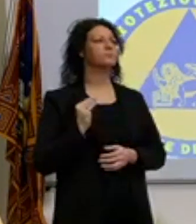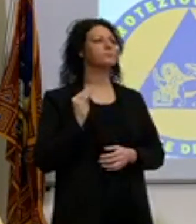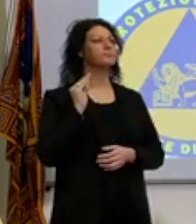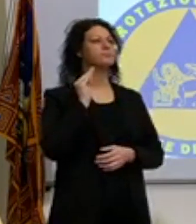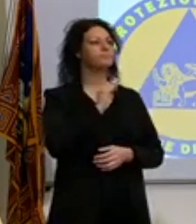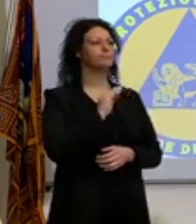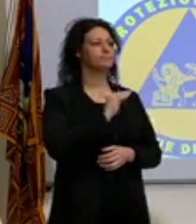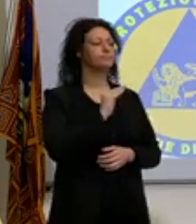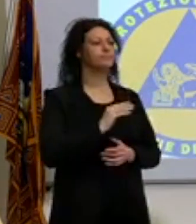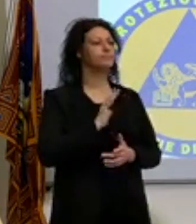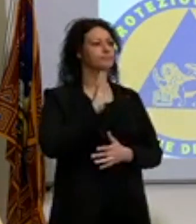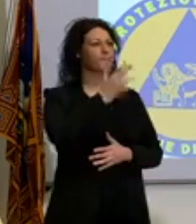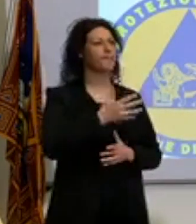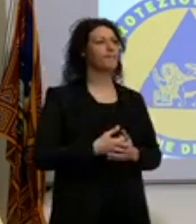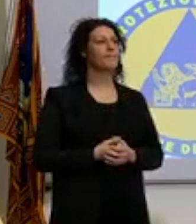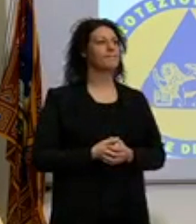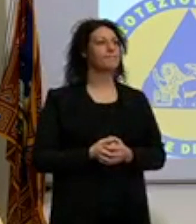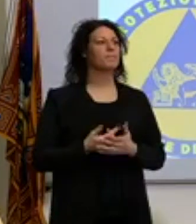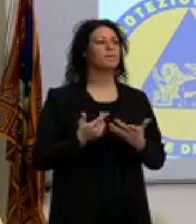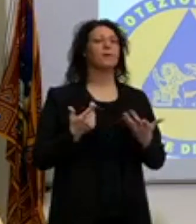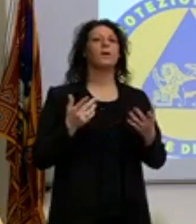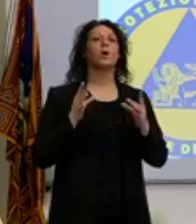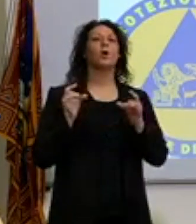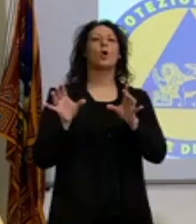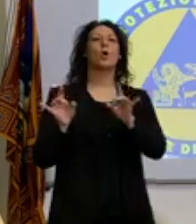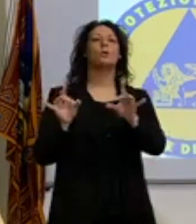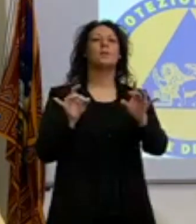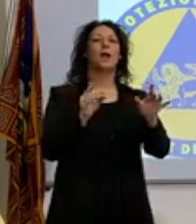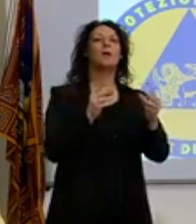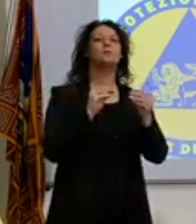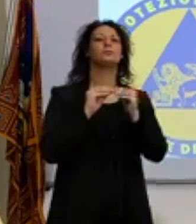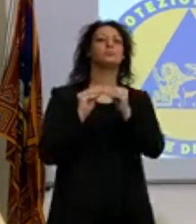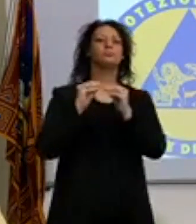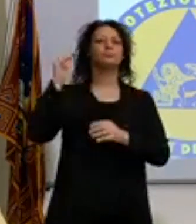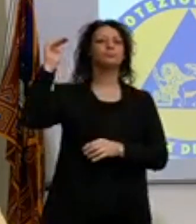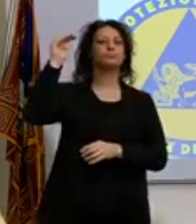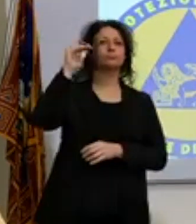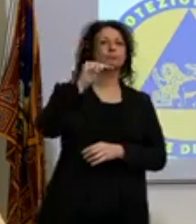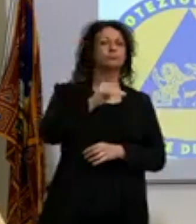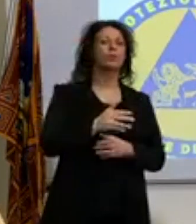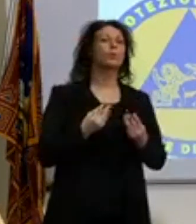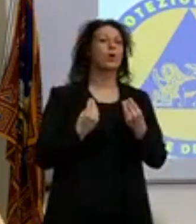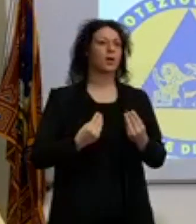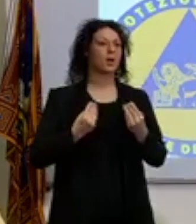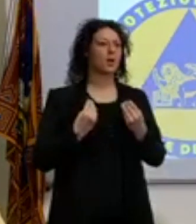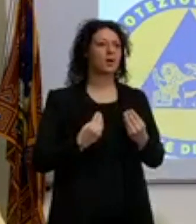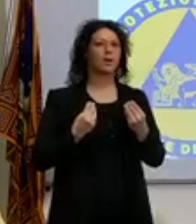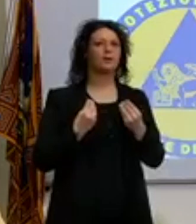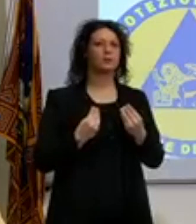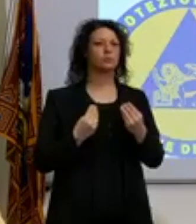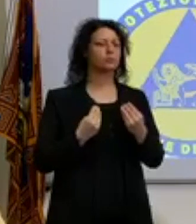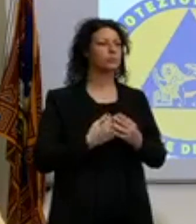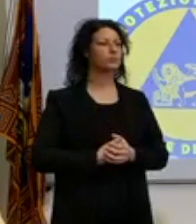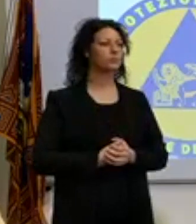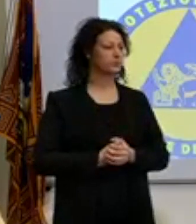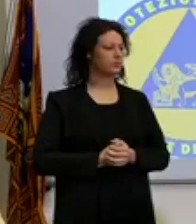rallentato di 5 giorni rispetto al prospetto matematico, ma non siamo ancora al picco ed anche quando le cose miglioreranno la